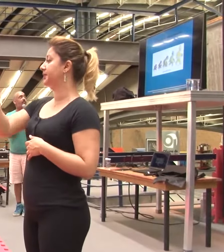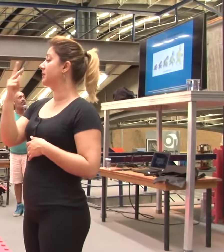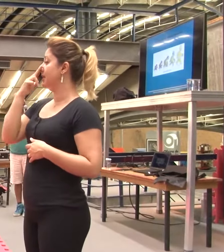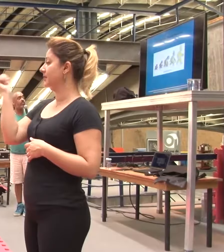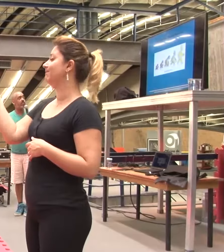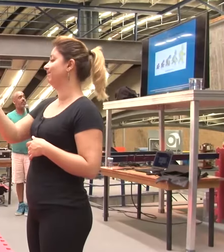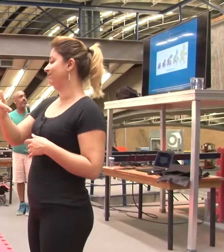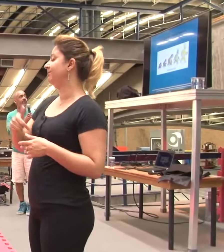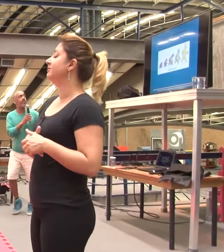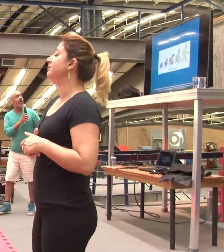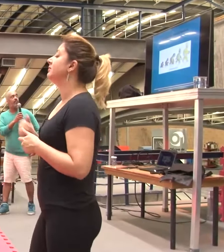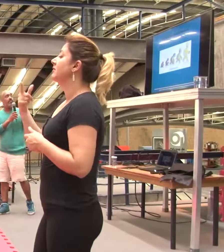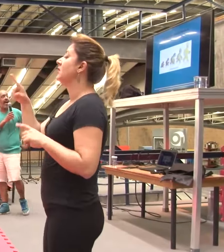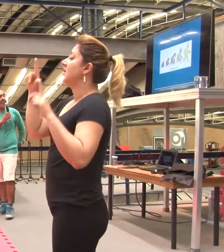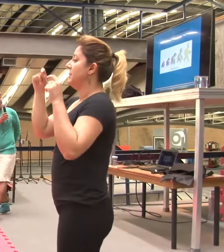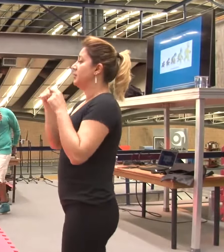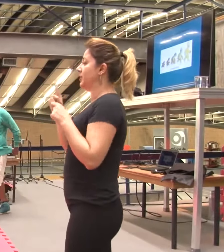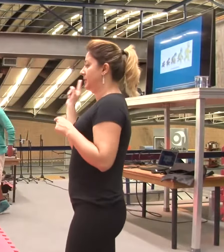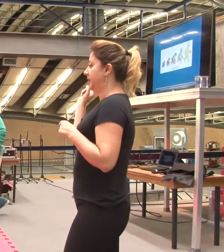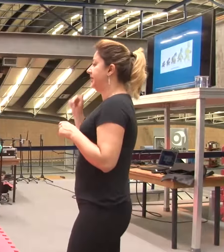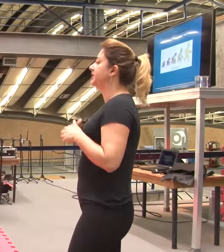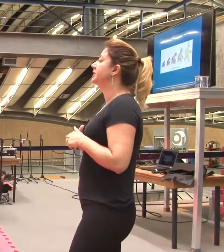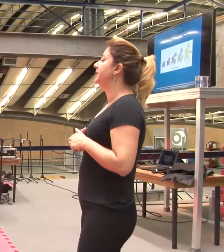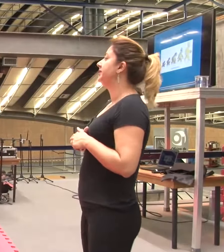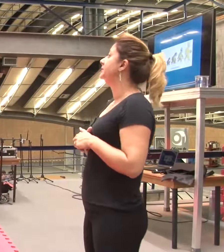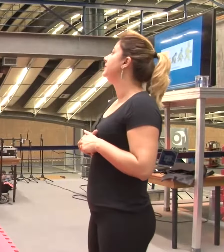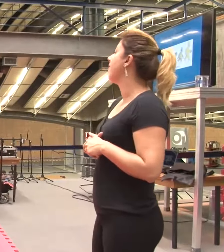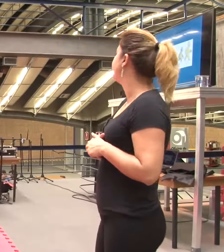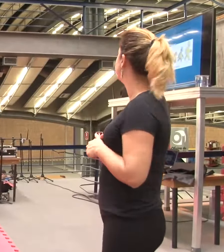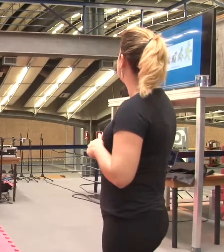Na questão do evolucionismo de Darwin e de